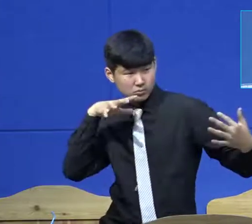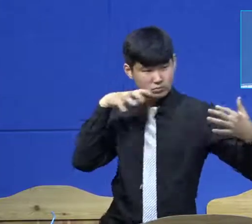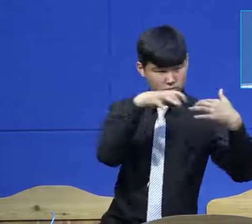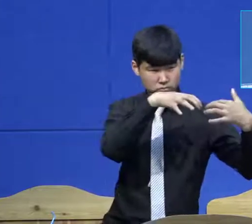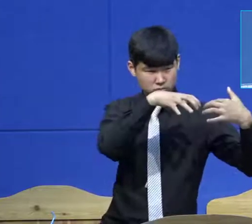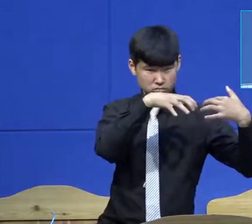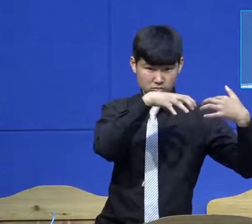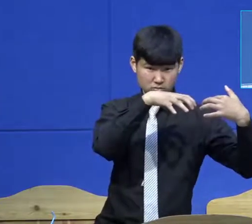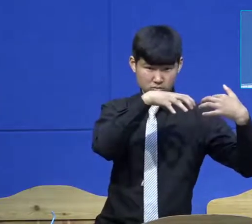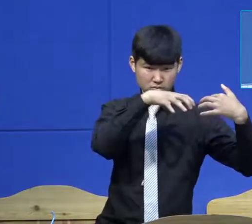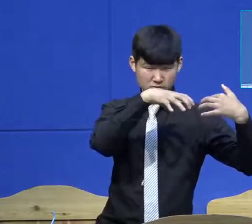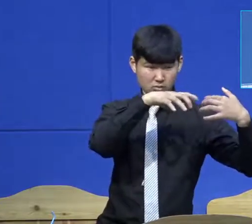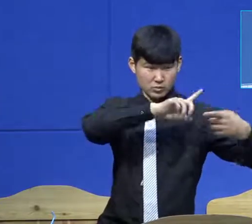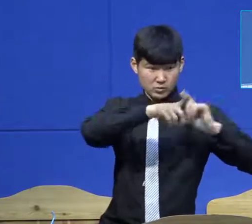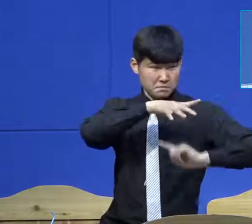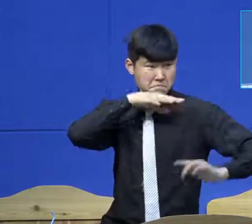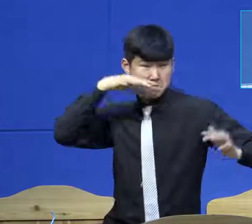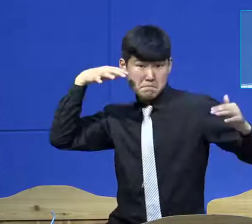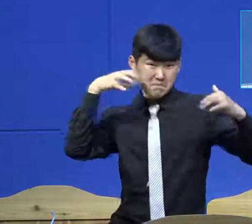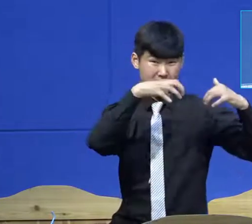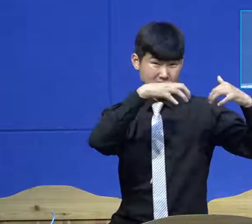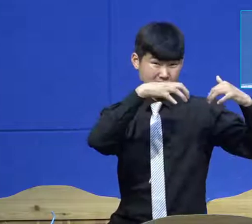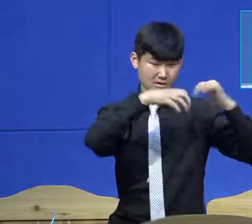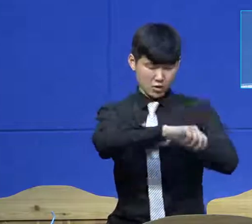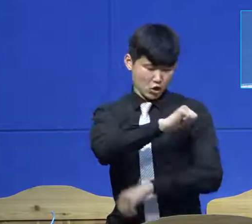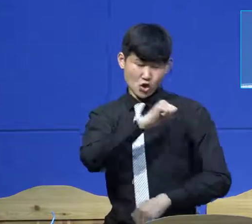үедээ өөрийн